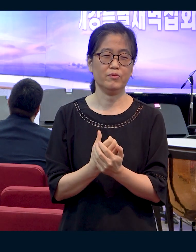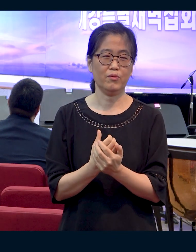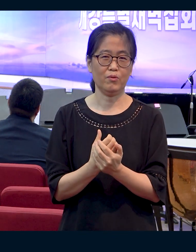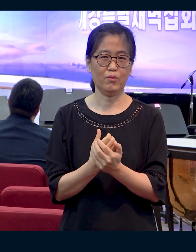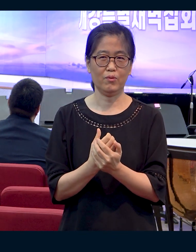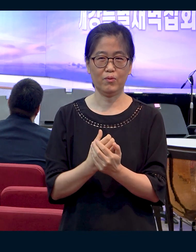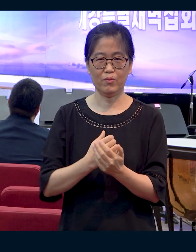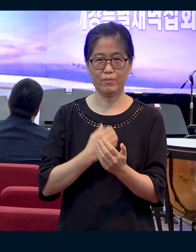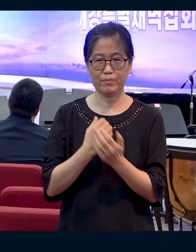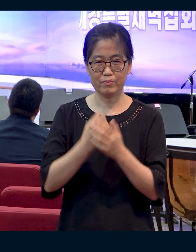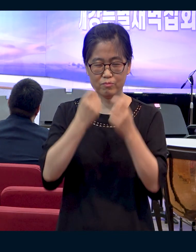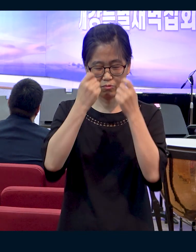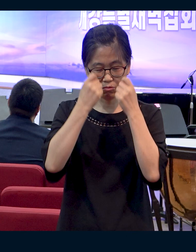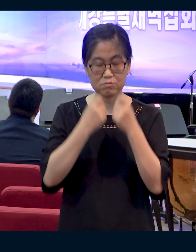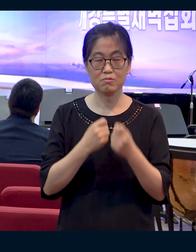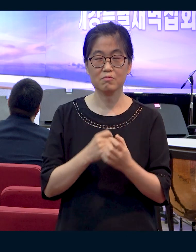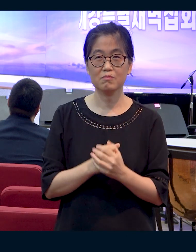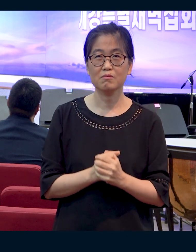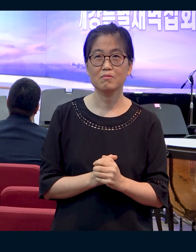같이 울었다고.